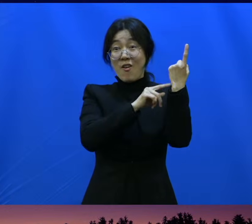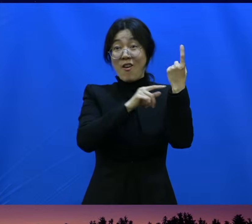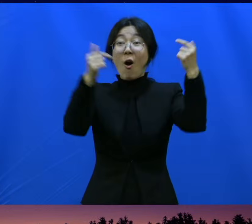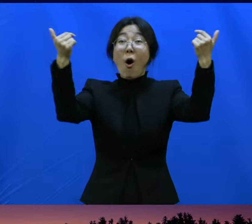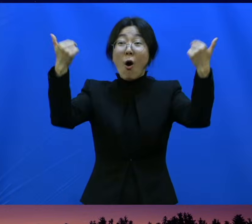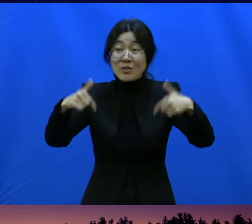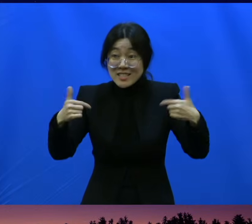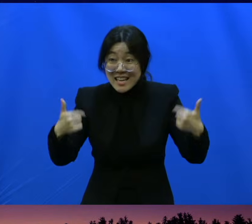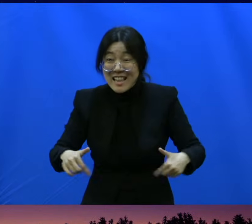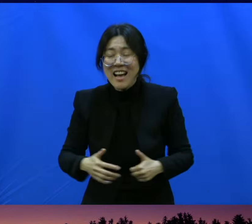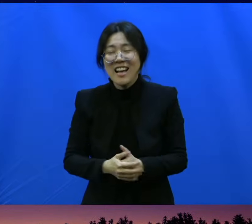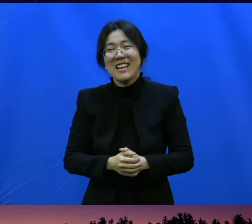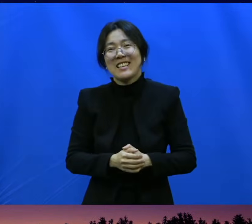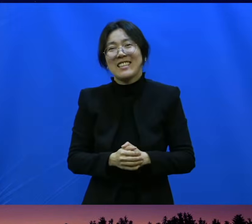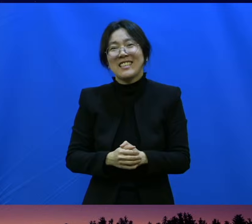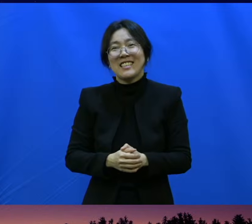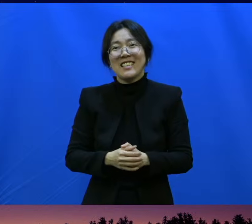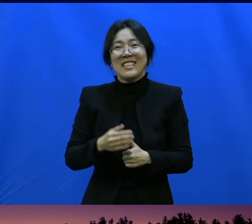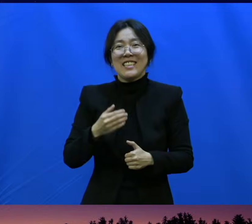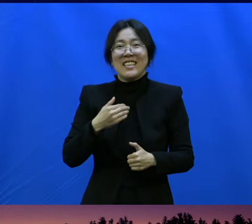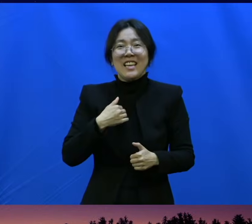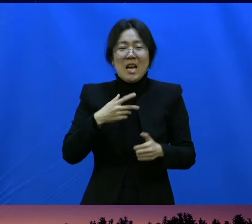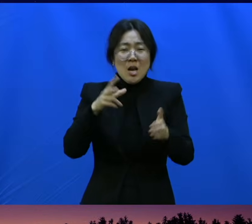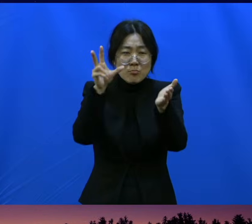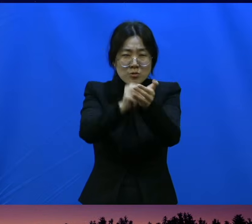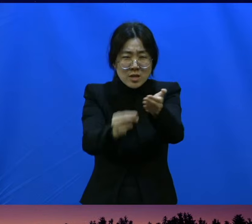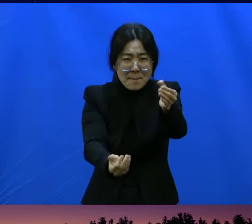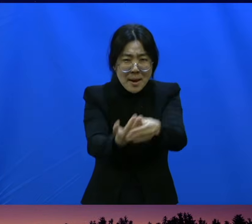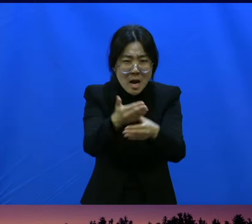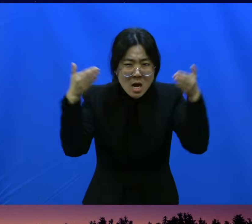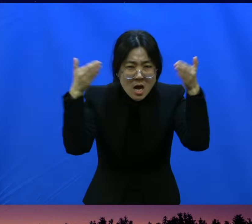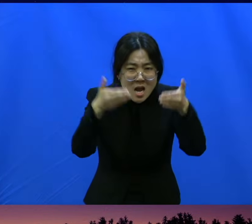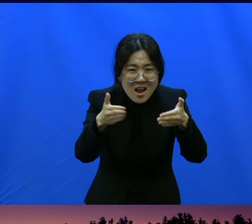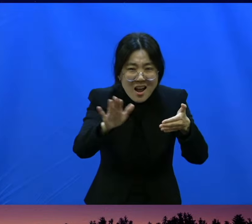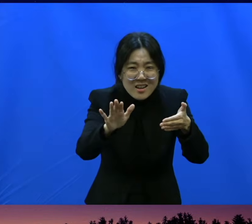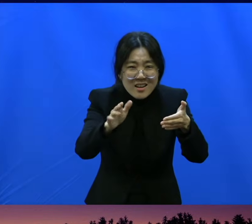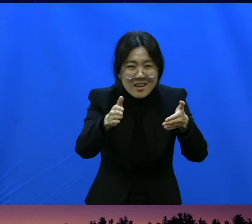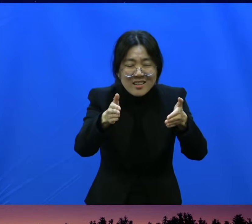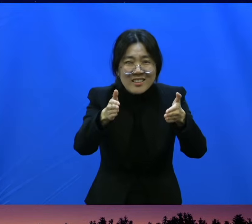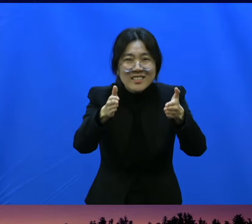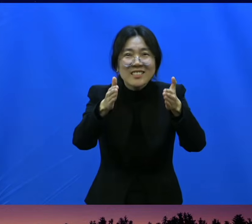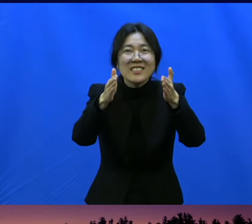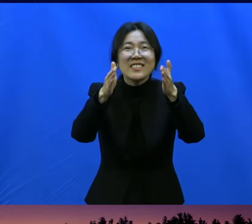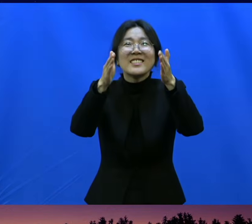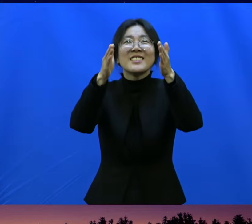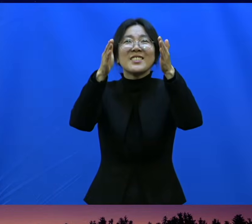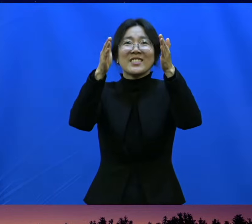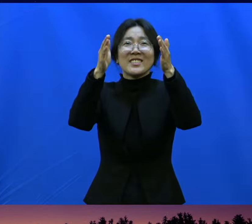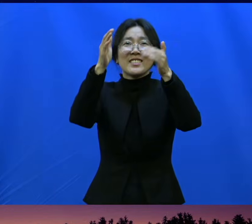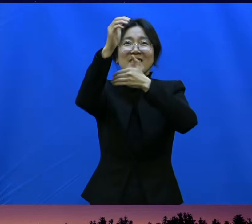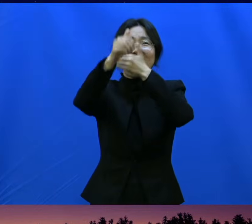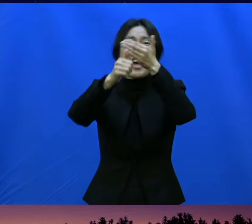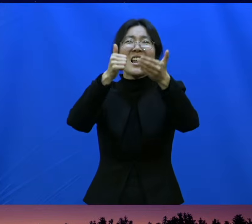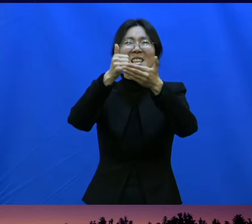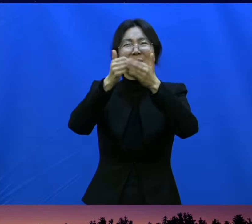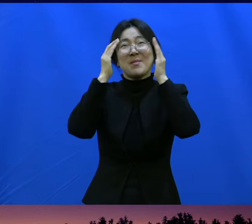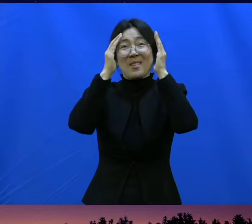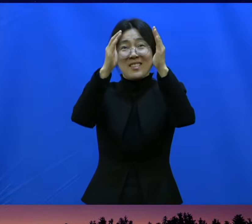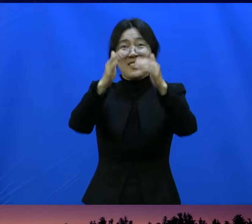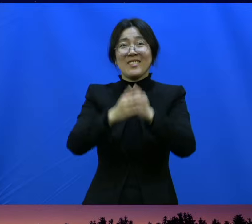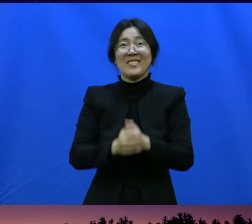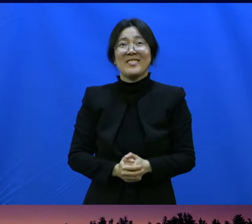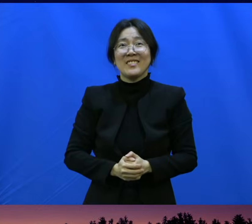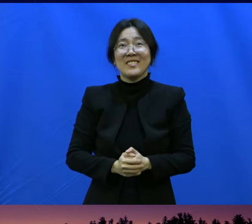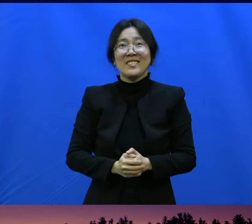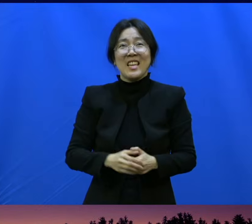언제나 그의 그 시선이 하나님께로 향하고 하나님이 그에게 인도하시는 그 일에